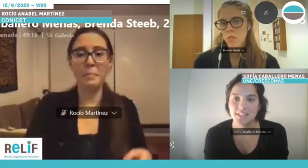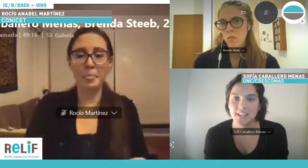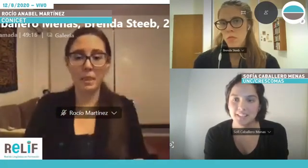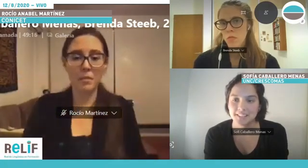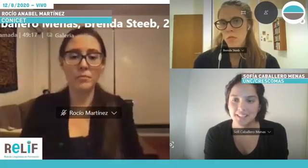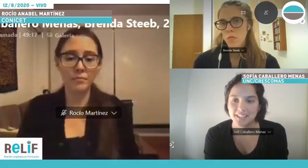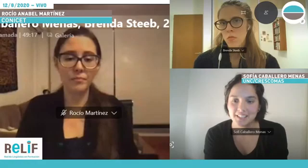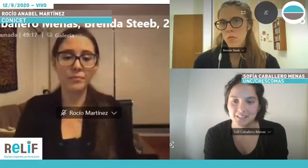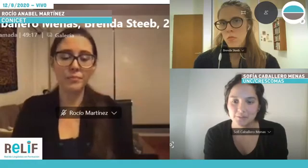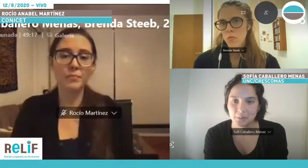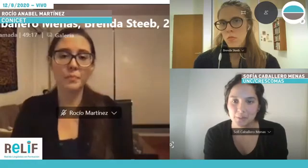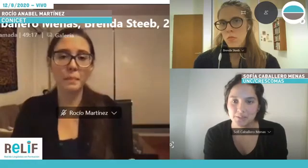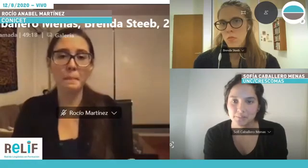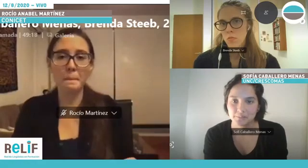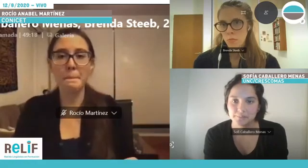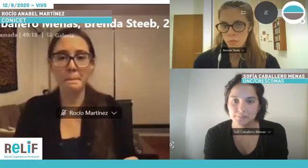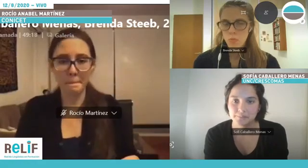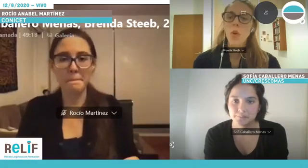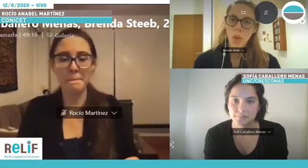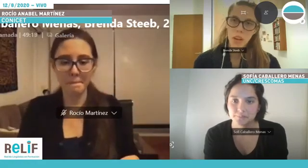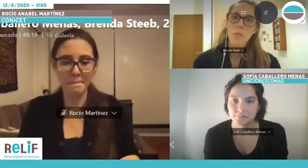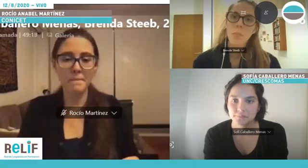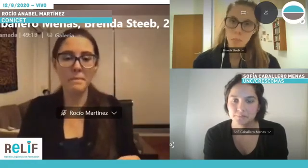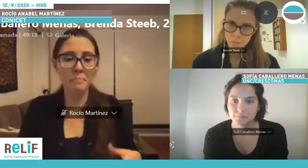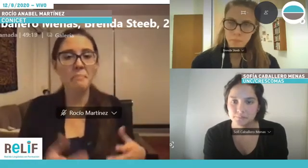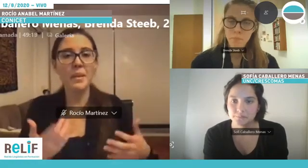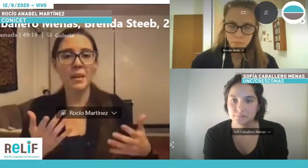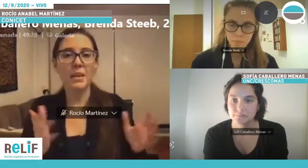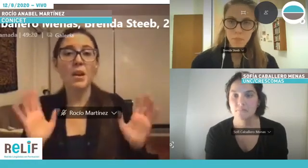que se hace es restringir esa información. Ok.